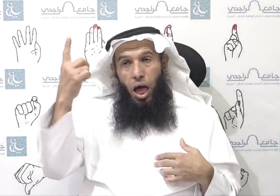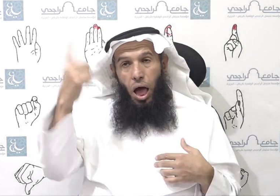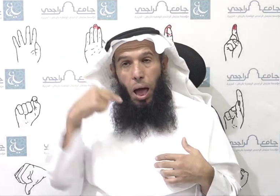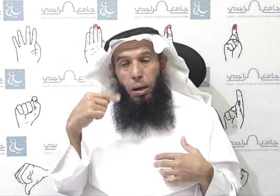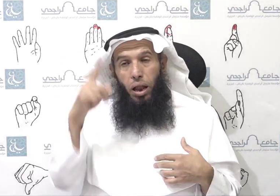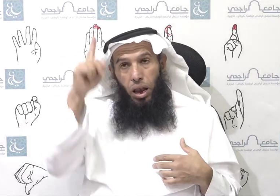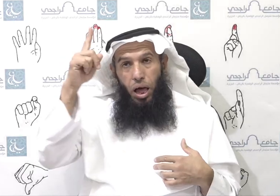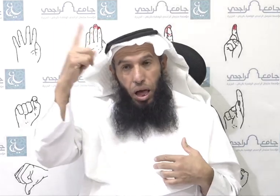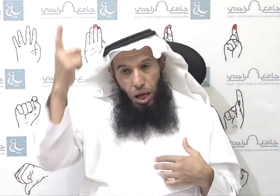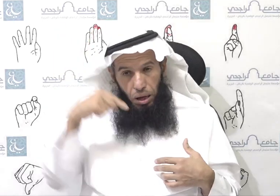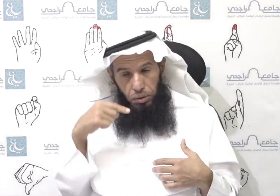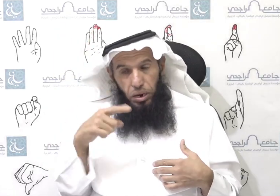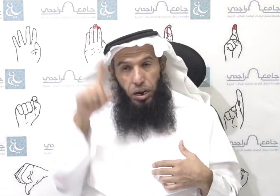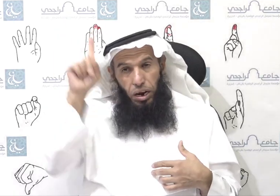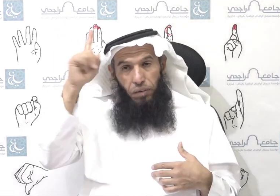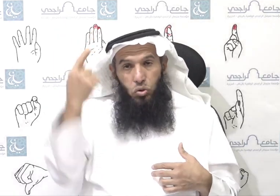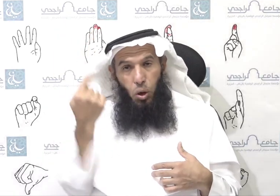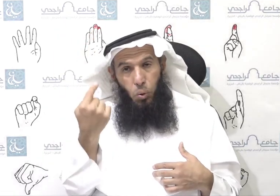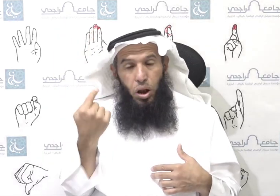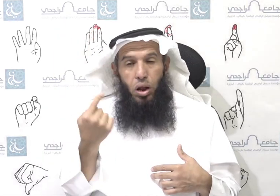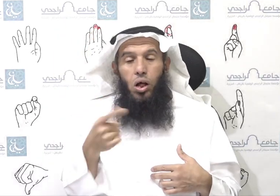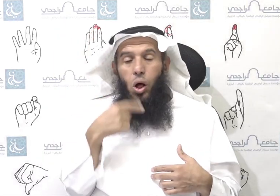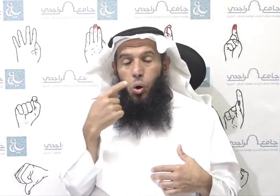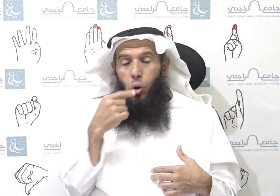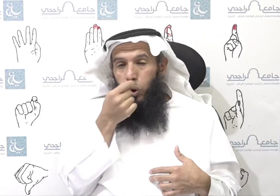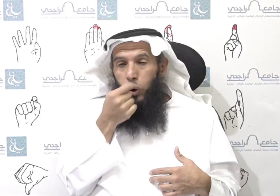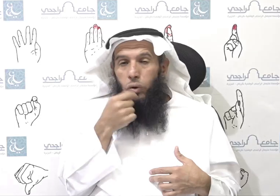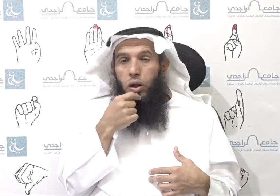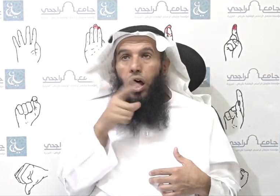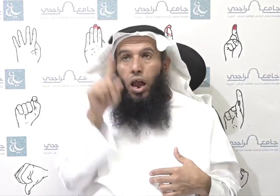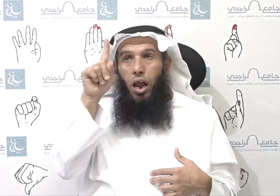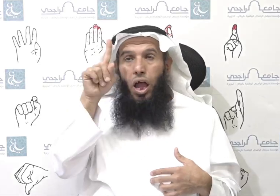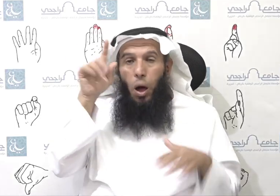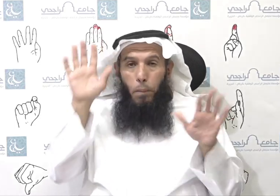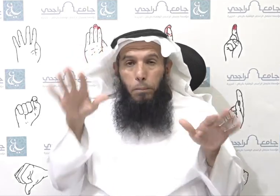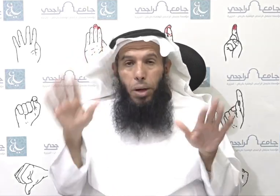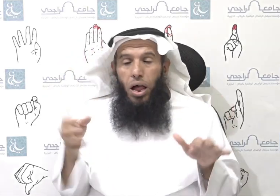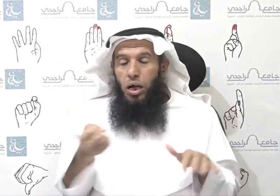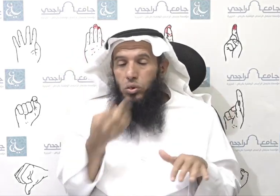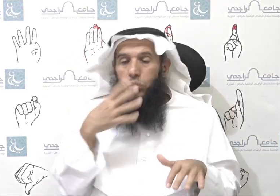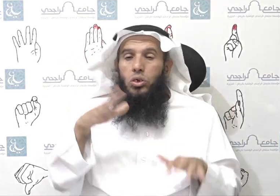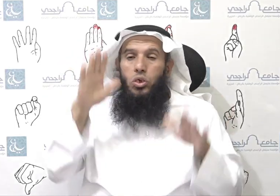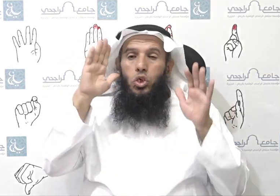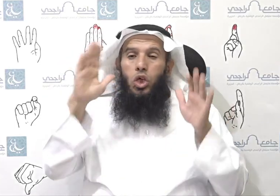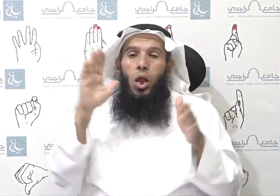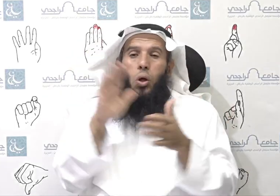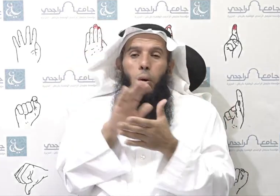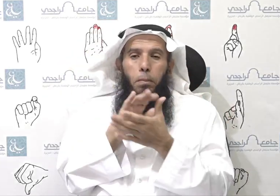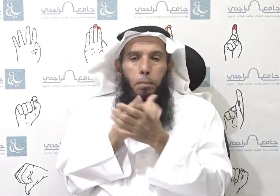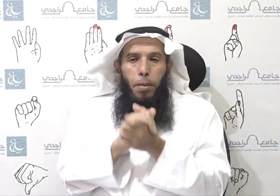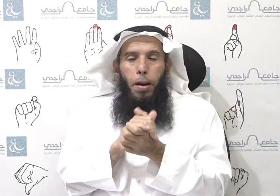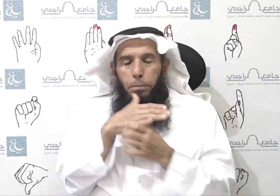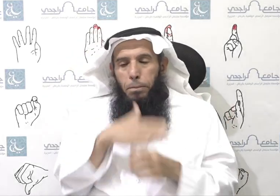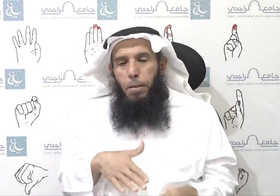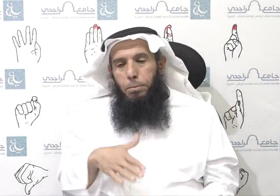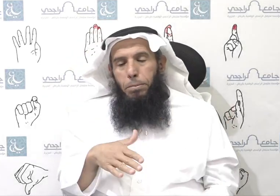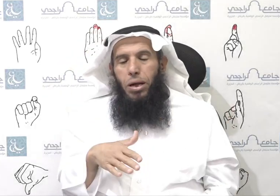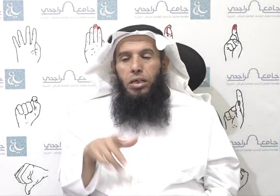فيه بنفسه، فقال عز من قائل: إن الله وملائكته يصلون على النبي، يا أيها